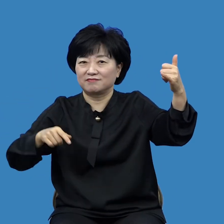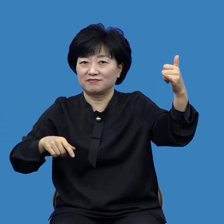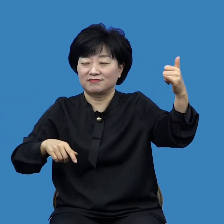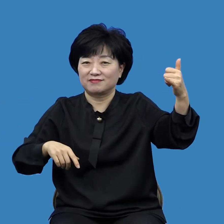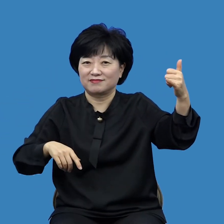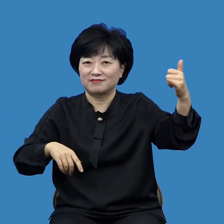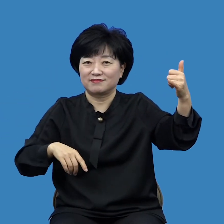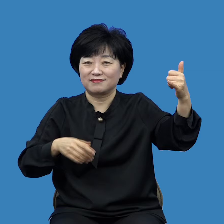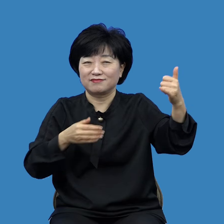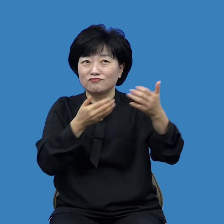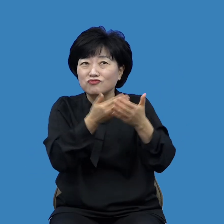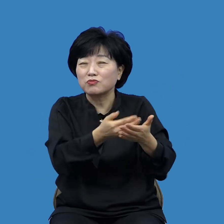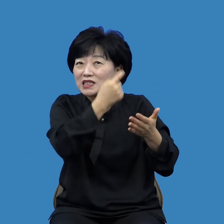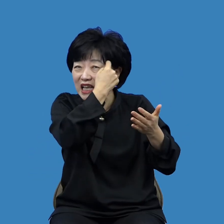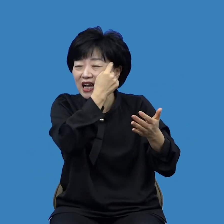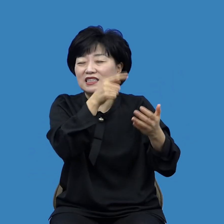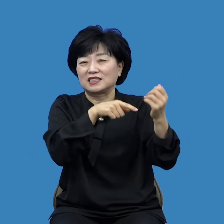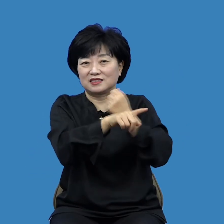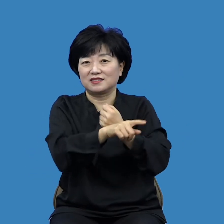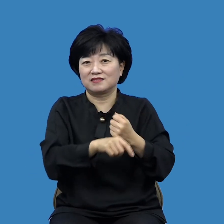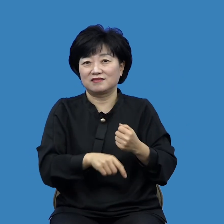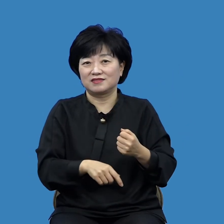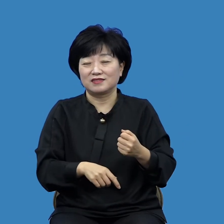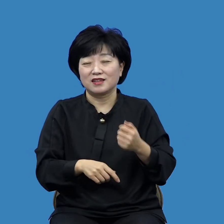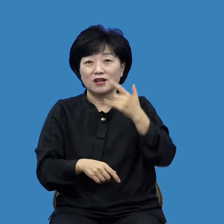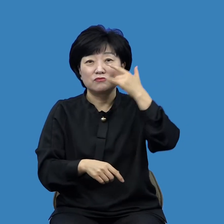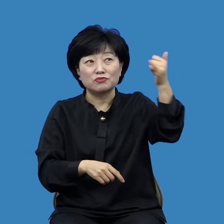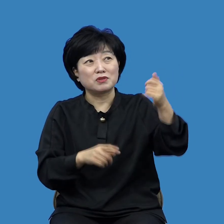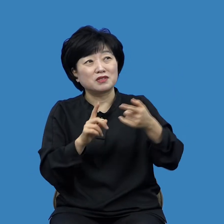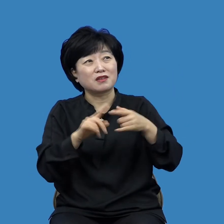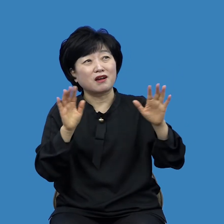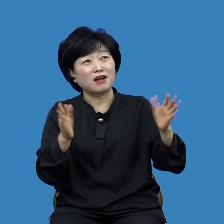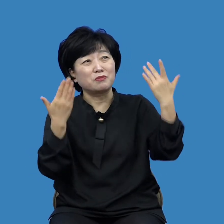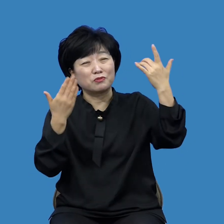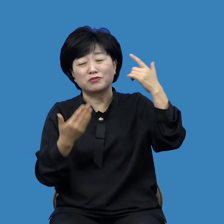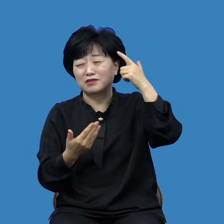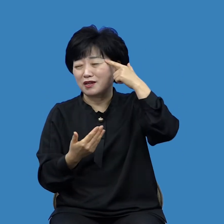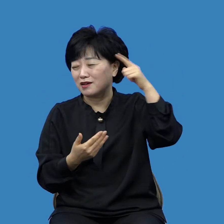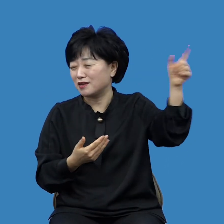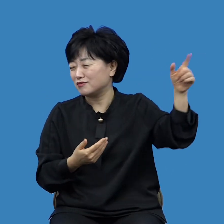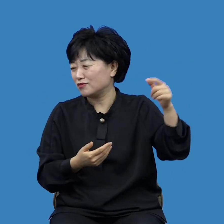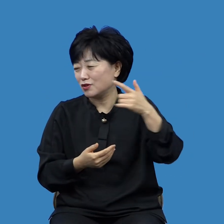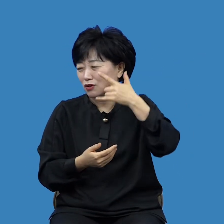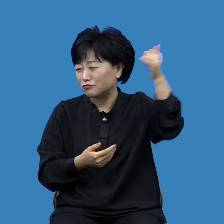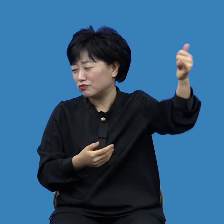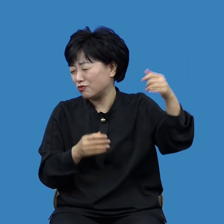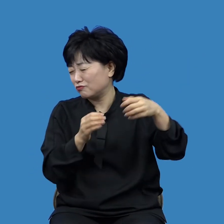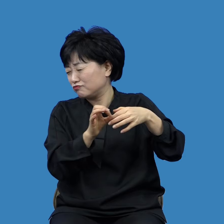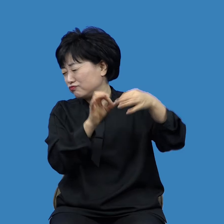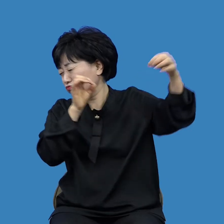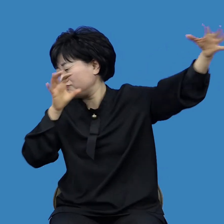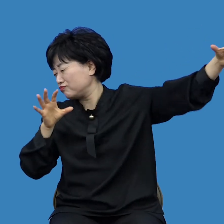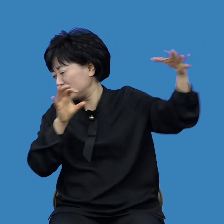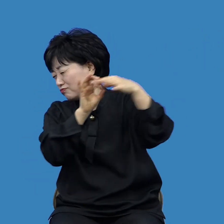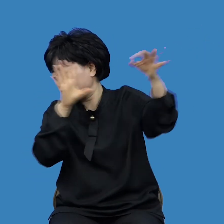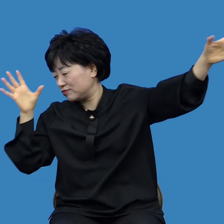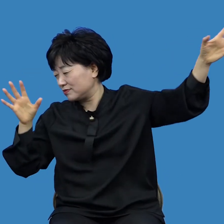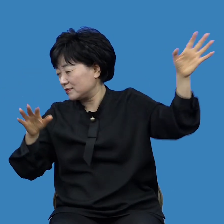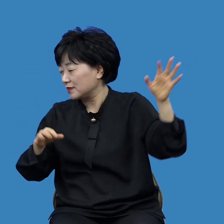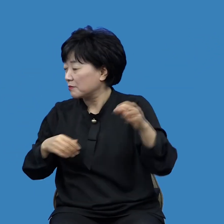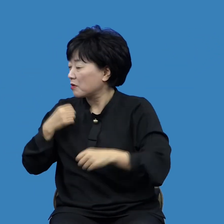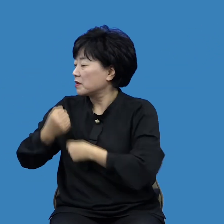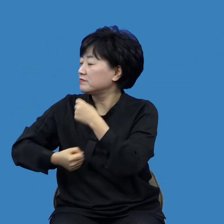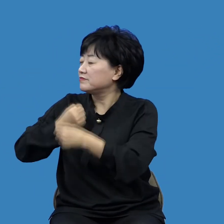뭐 식사는 하셨는지, 집에 편안하게 계신지, 아프진 않으신지 평생 가도 전화도 한 번도 안 해보고, 이게 뭐예요? 무겁게 생각 안 하는 거예요. 가볍게 생각하는